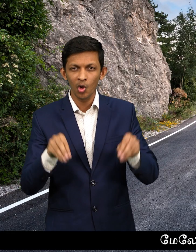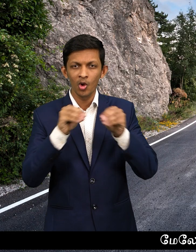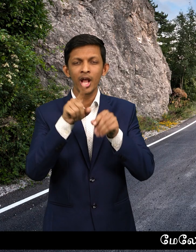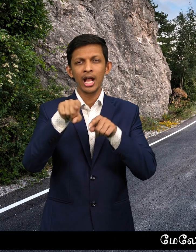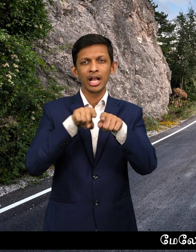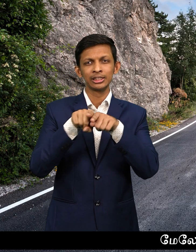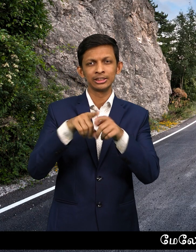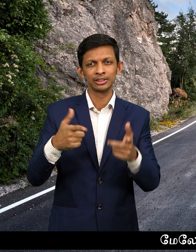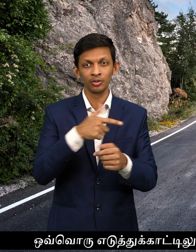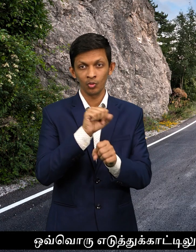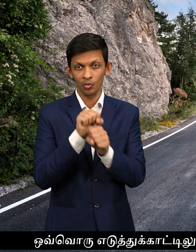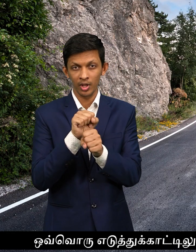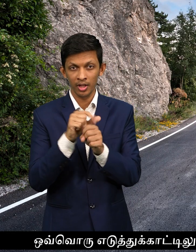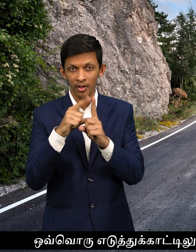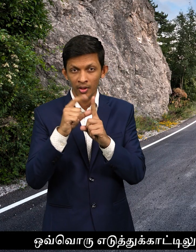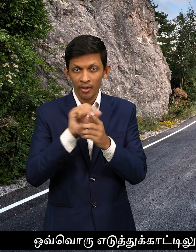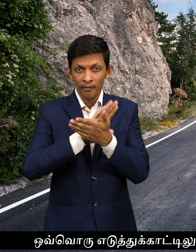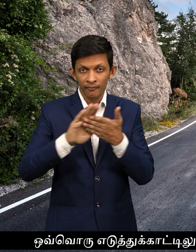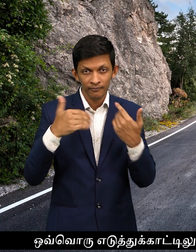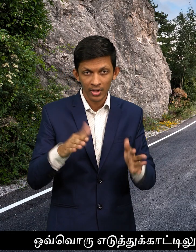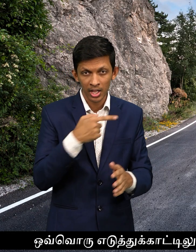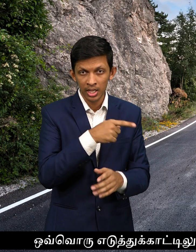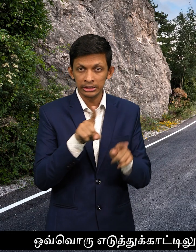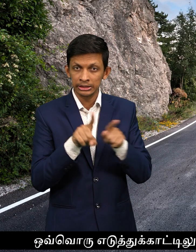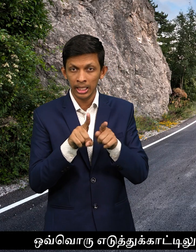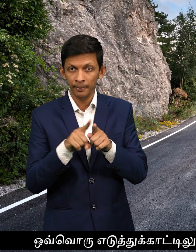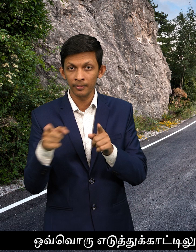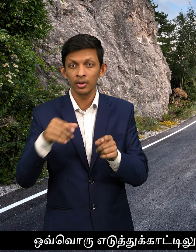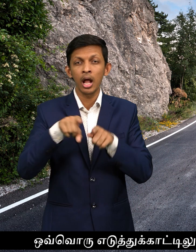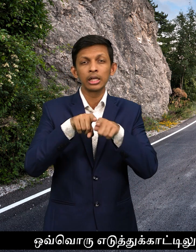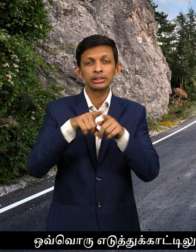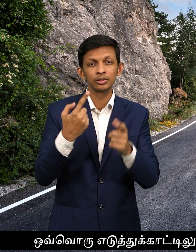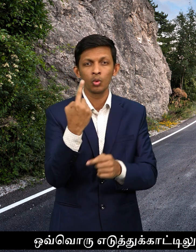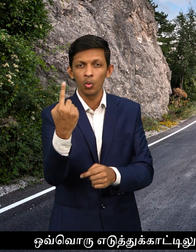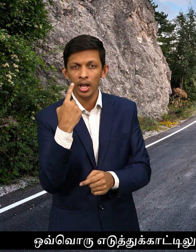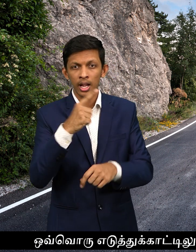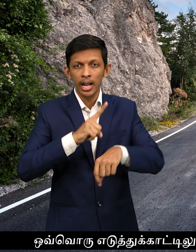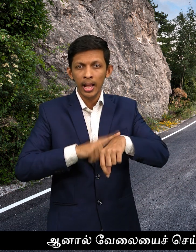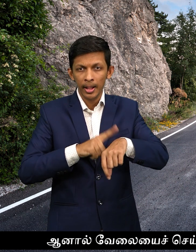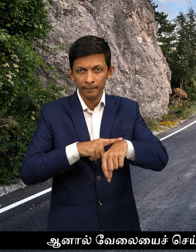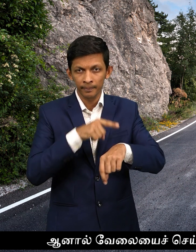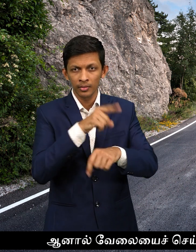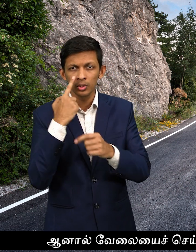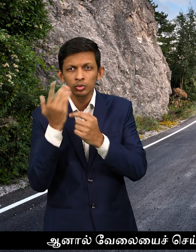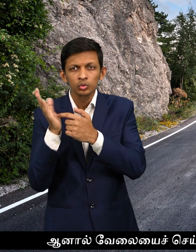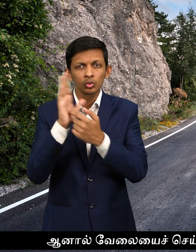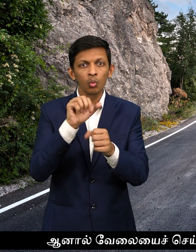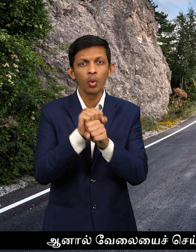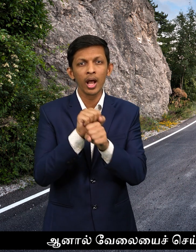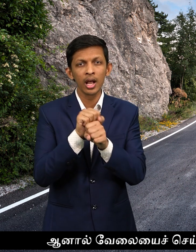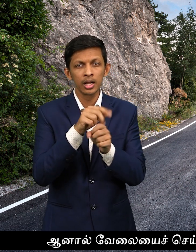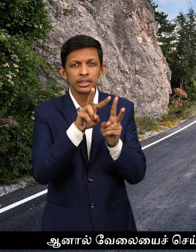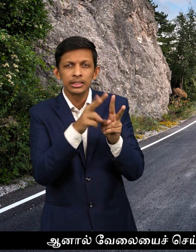மேலே உள்ள எடுத்துக்காட்டுகளில் ஒவ்வொரு எடுத்துக்காட்டிலும் செய்யப்படும் வேலை ஒரே மாதிரியாக இருக்கும். ஆனால் வேலையை